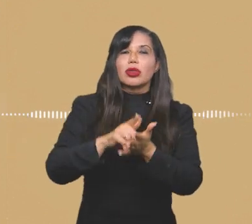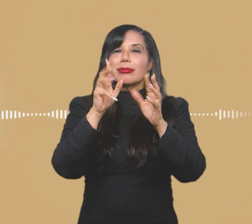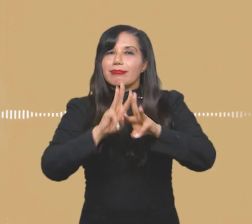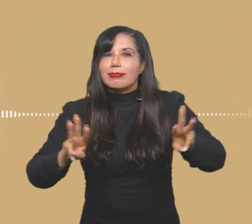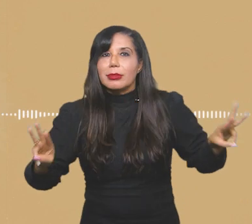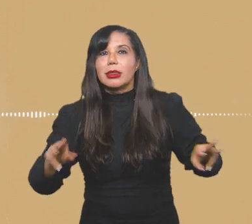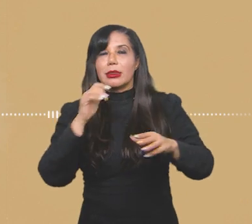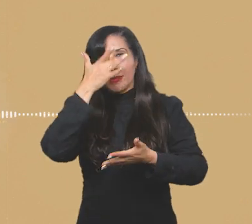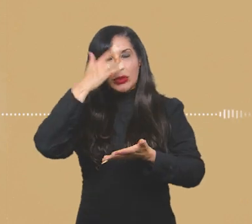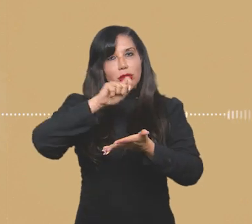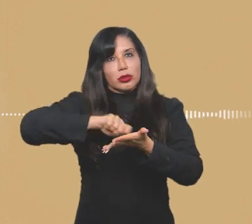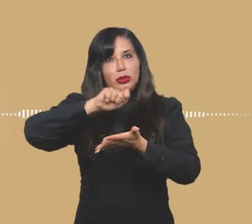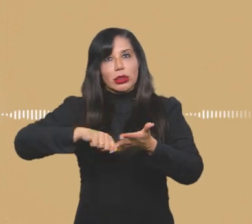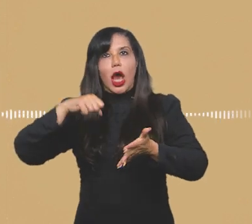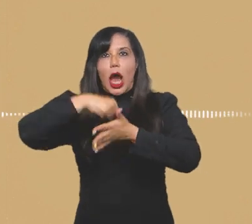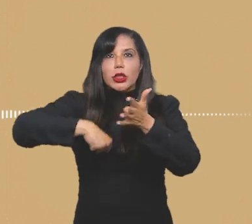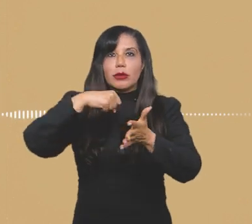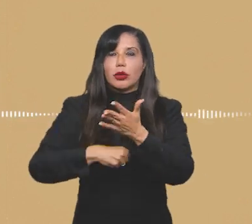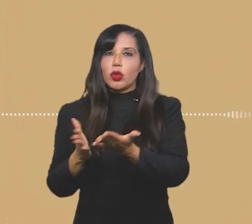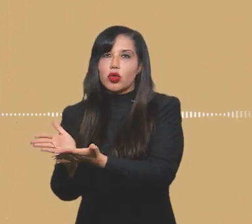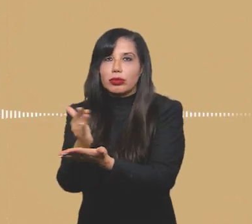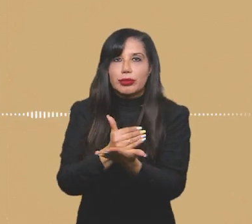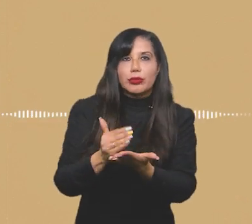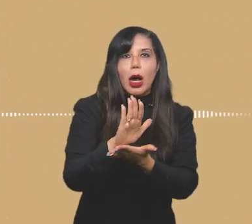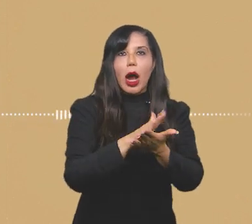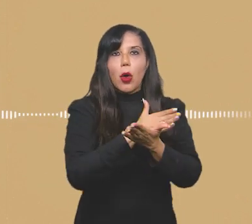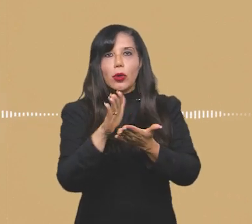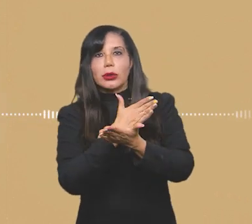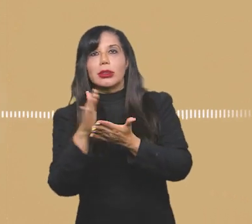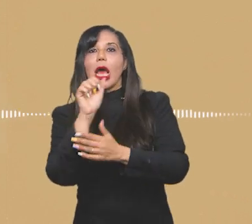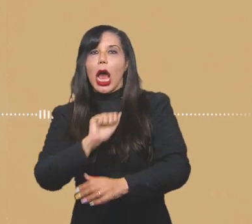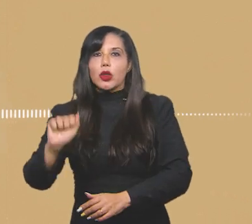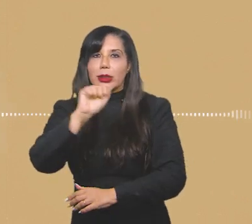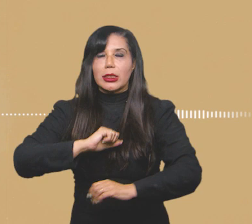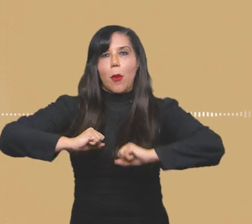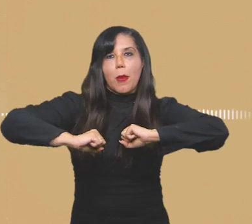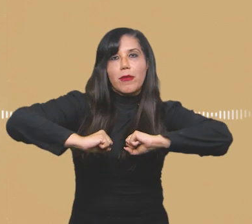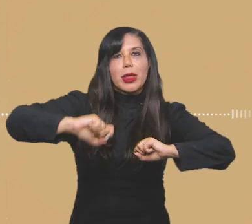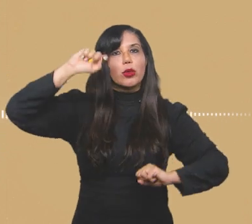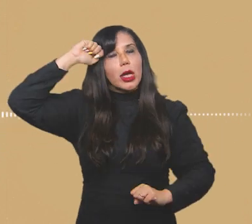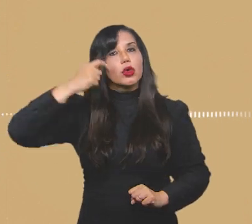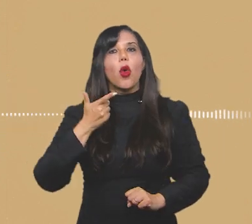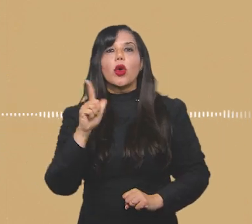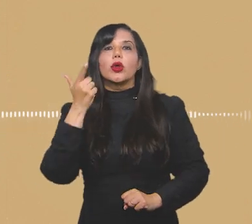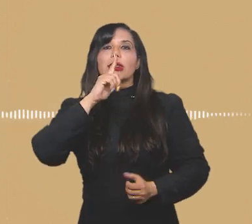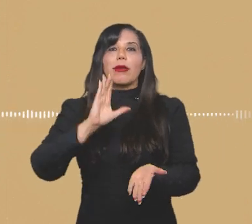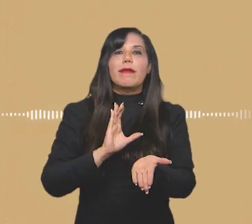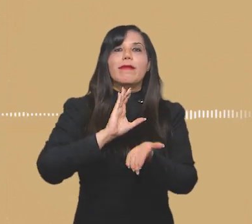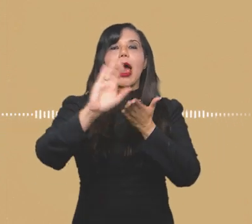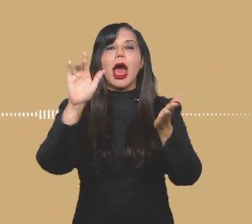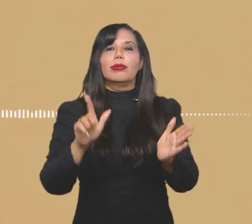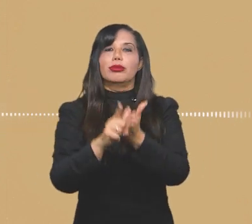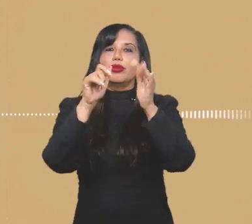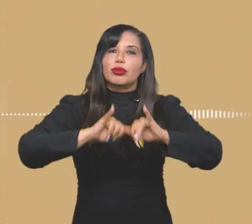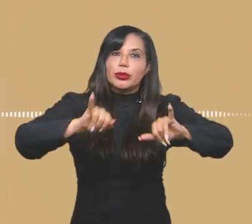históricos, geralmente os editores e ativistas dividiam os custos. Alguns tinham vínculo com associações do movimento negro, outros conseguiam